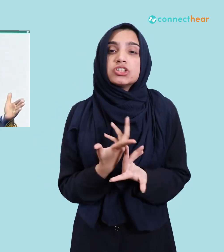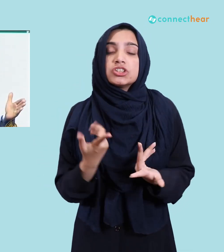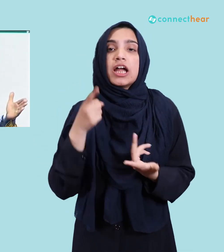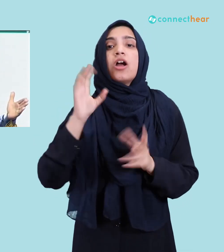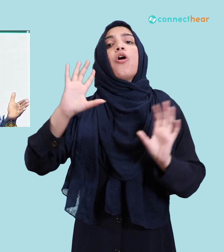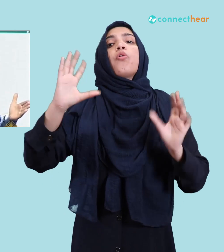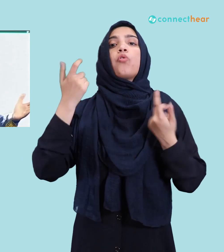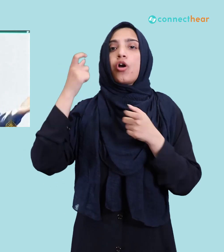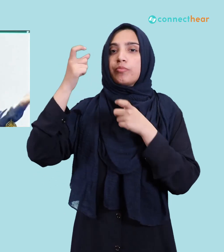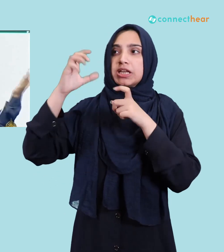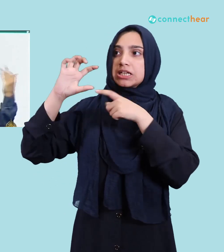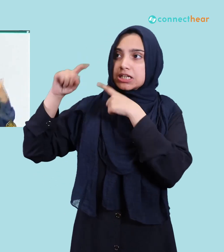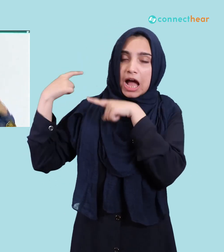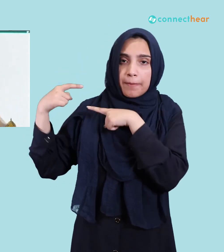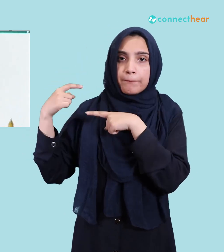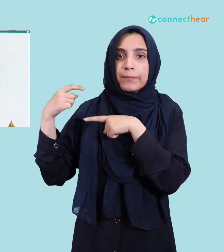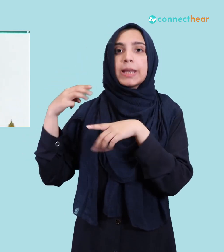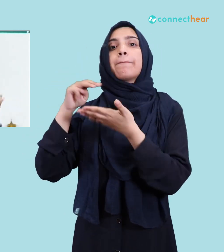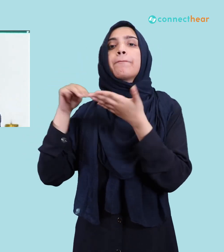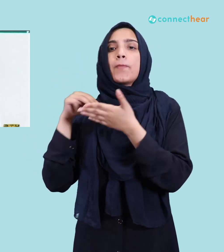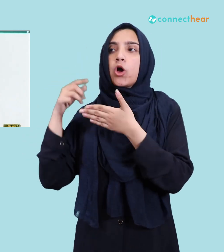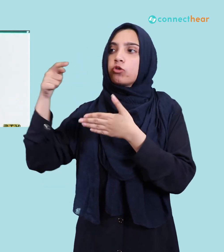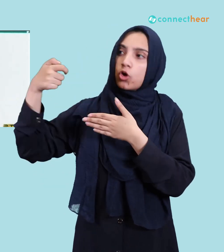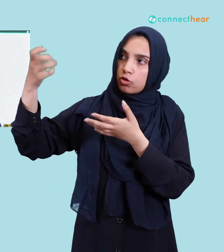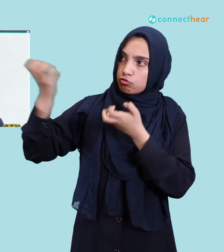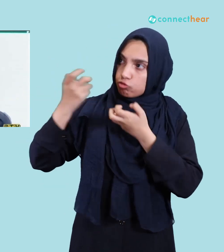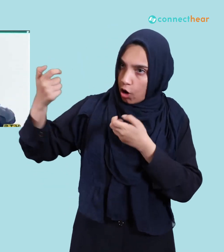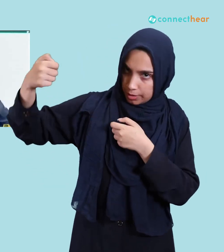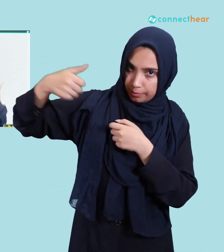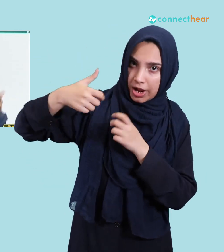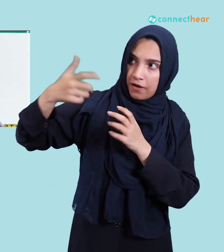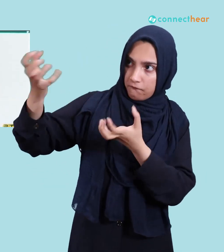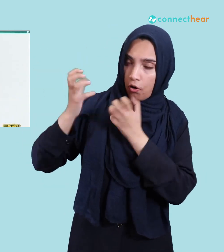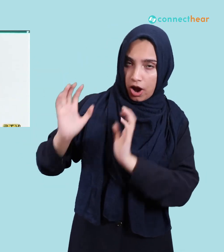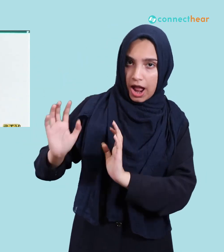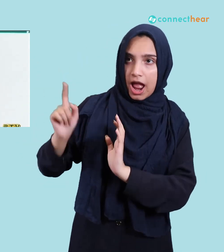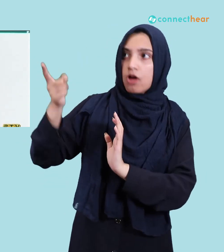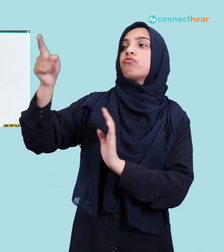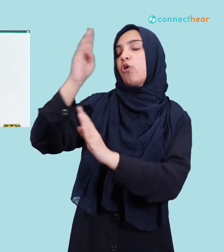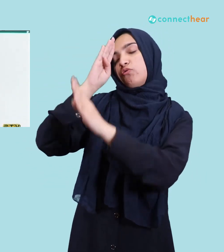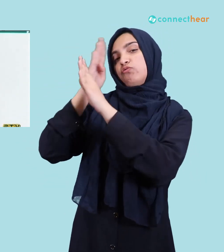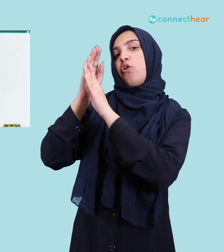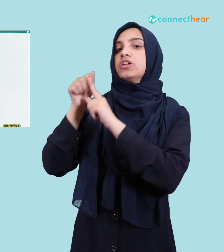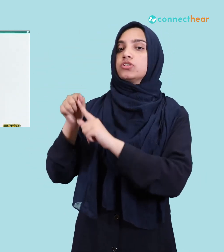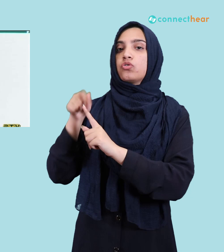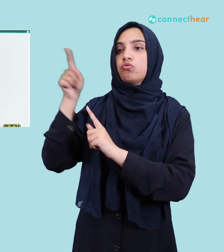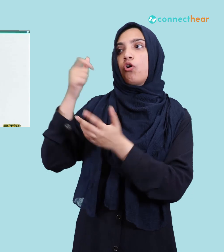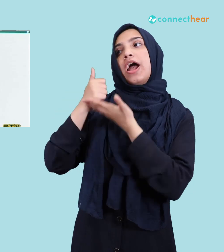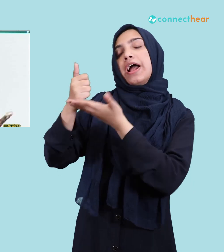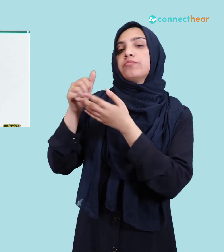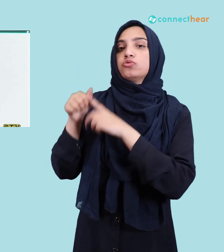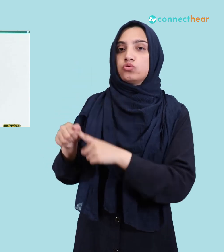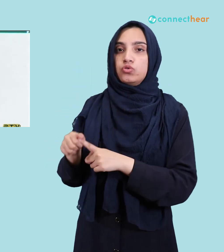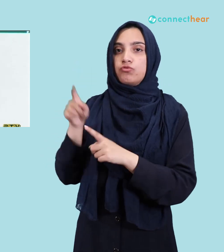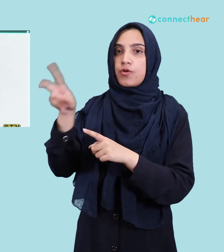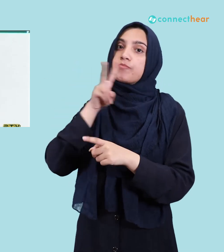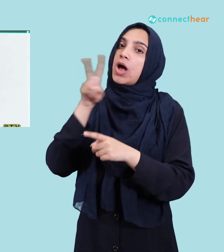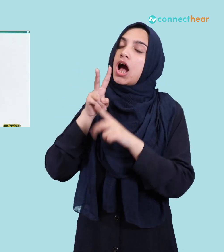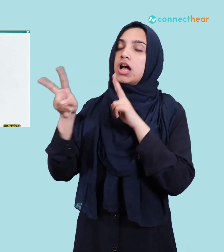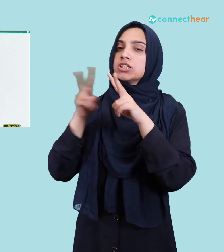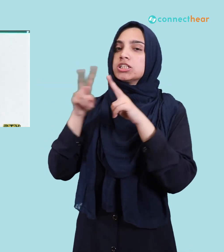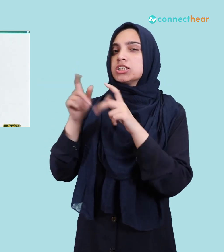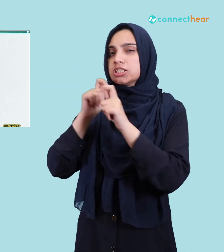کریں تاکہ ہم اٹریکٹ کریں باہر سے بھی، اپنے لوگوں کو بھی، اپنے جو انڈسٹری لگانے والے ان کو بھی ہم اٹریکٹ